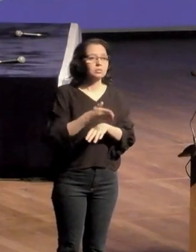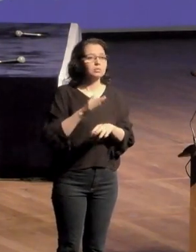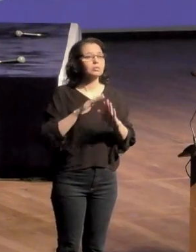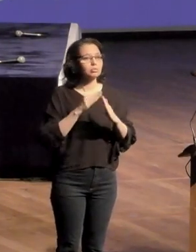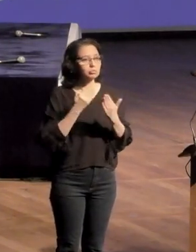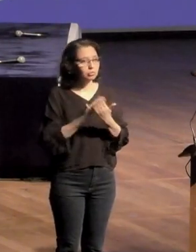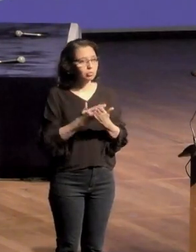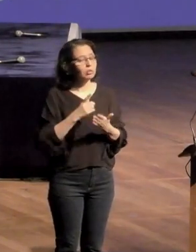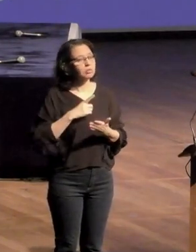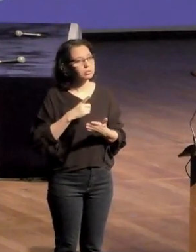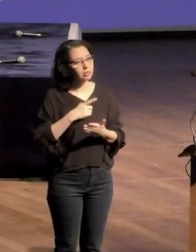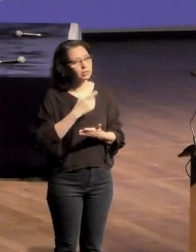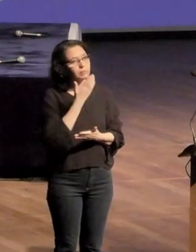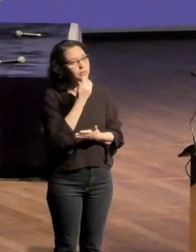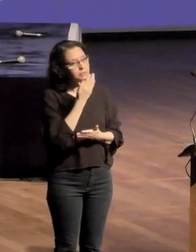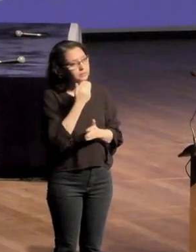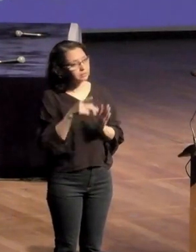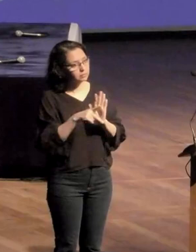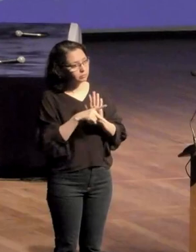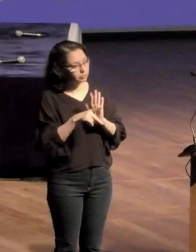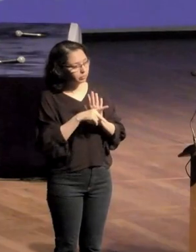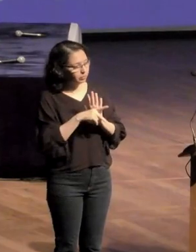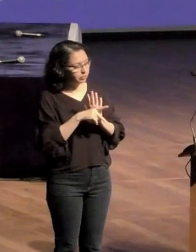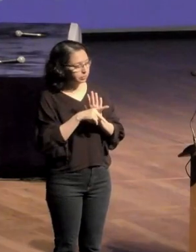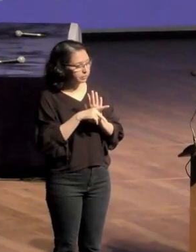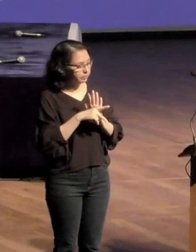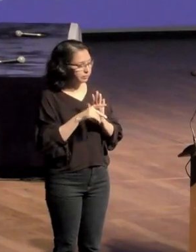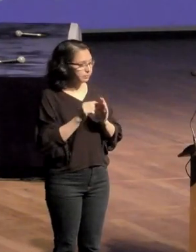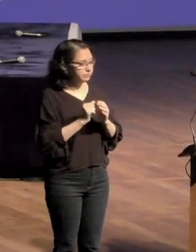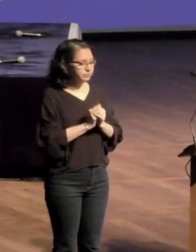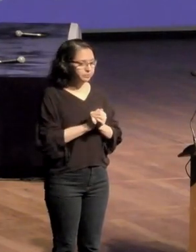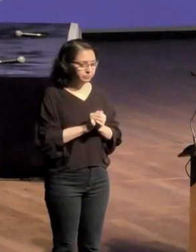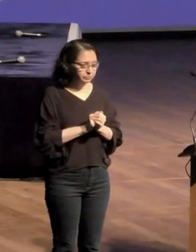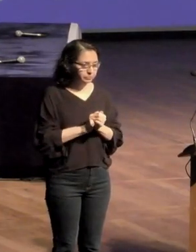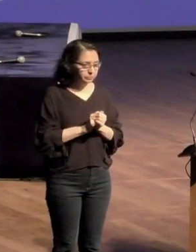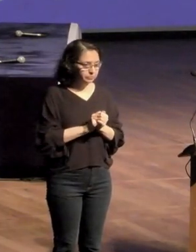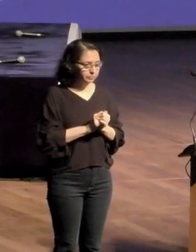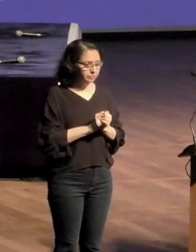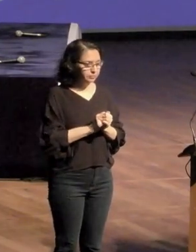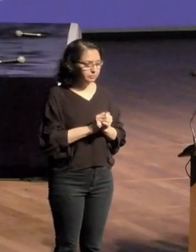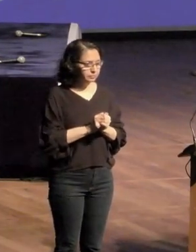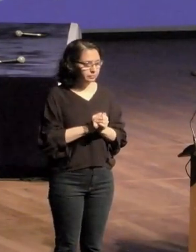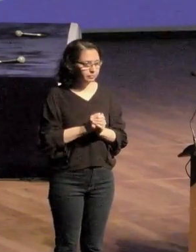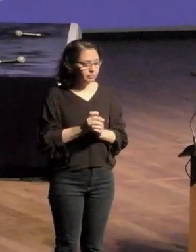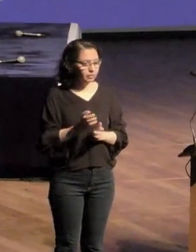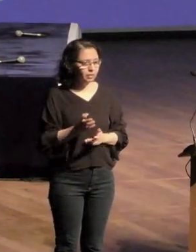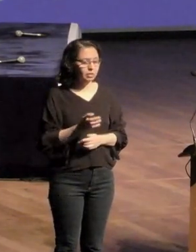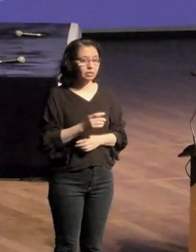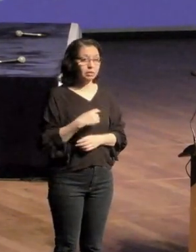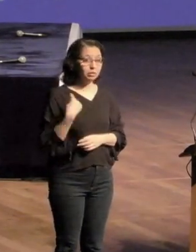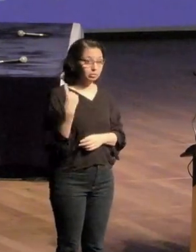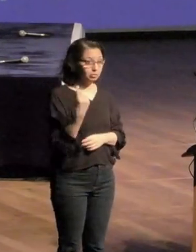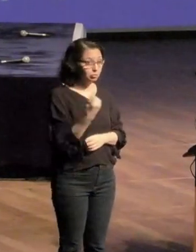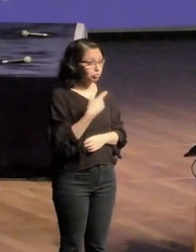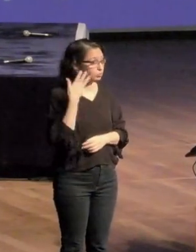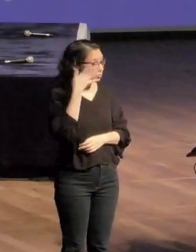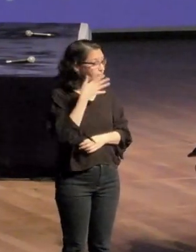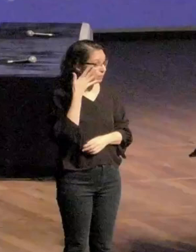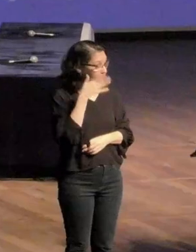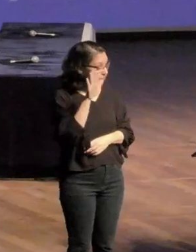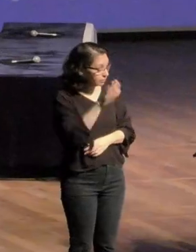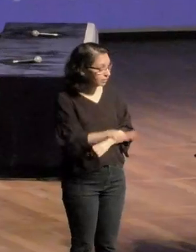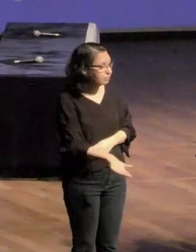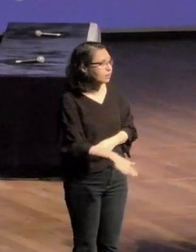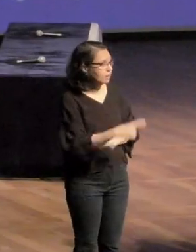ele Obrigada Fernanda lembrar que a gente vai ter uma palestra hoje à tarde só sobre isso Como é calculado